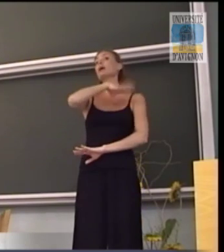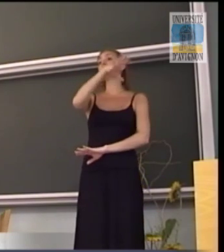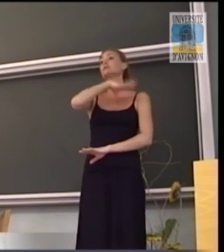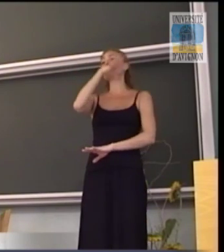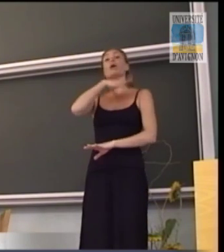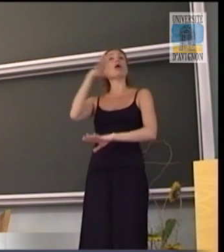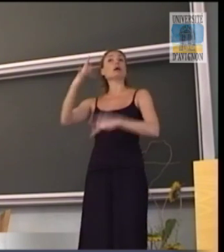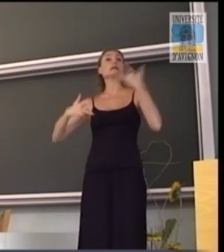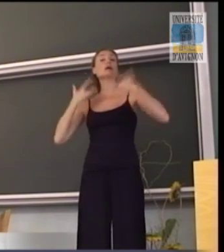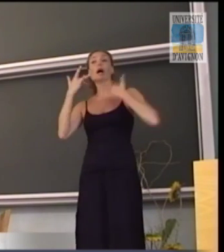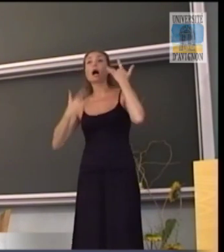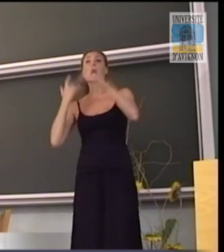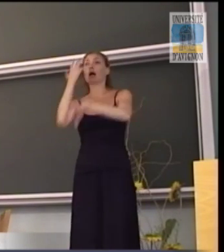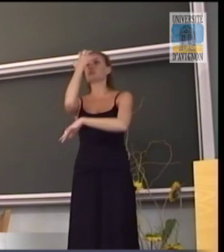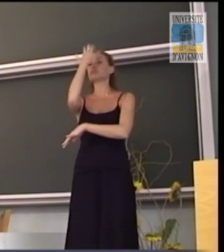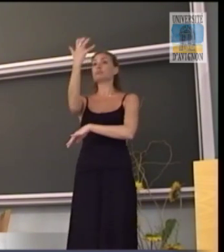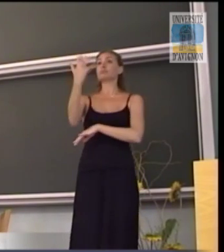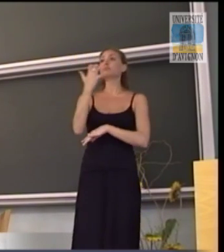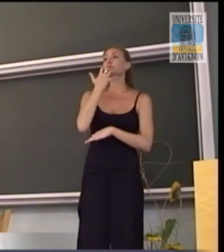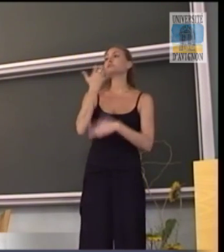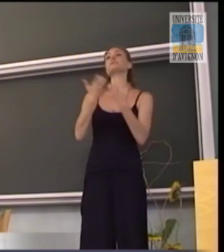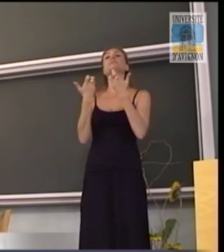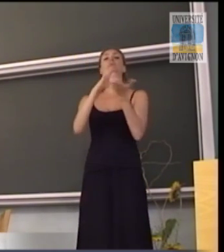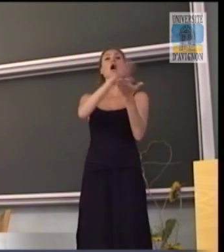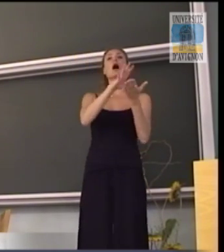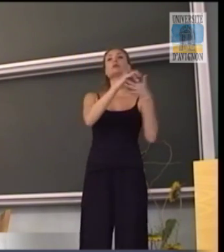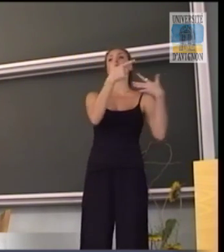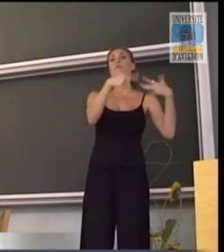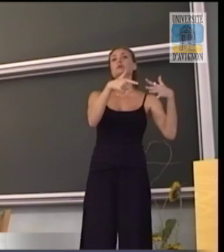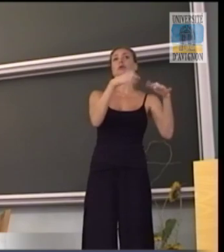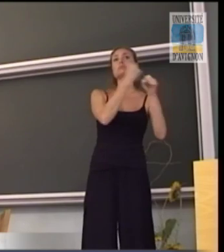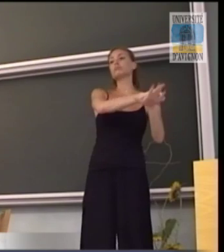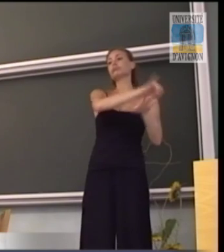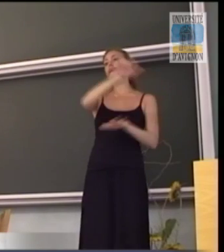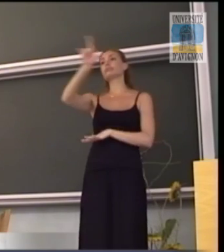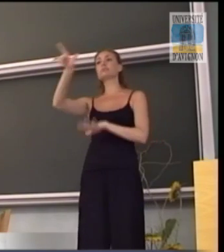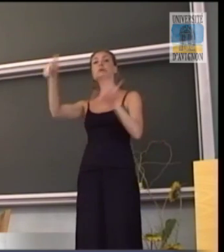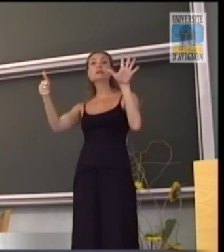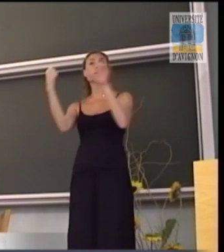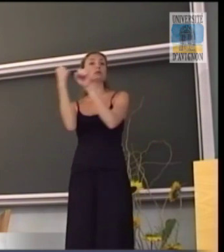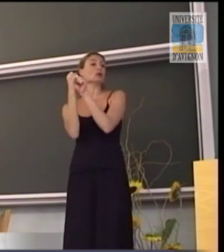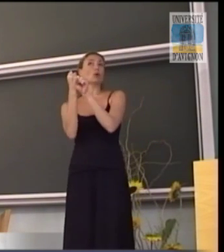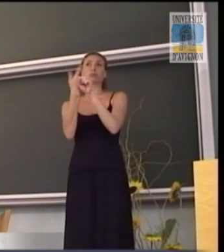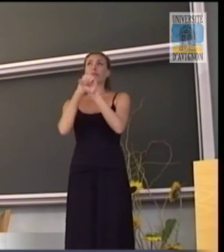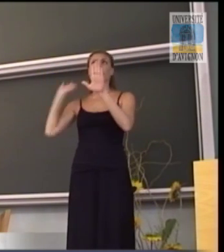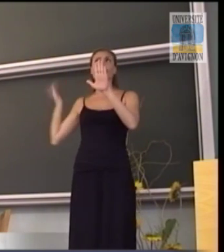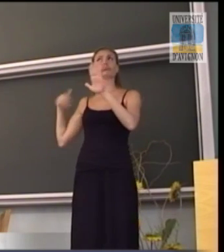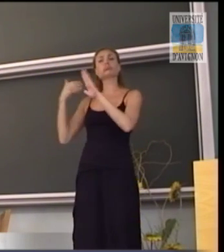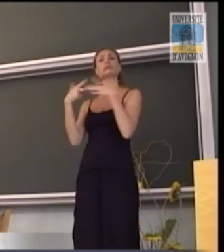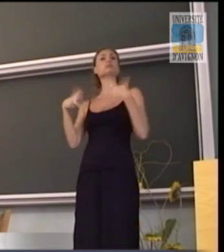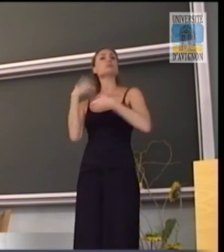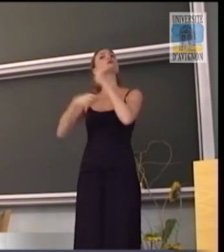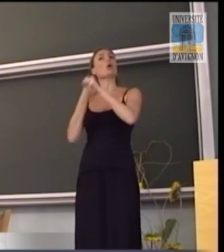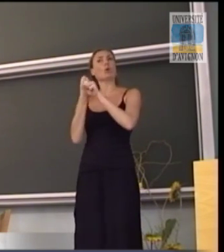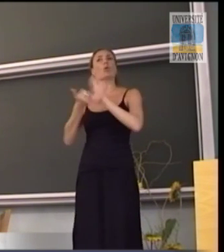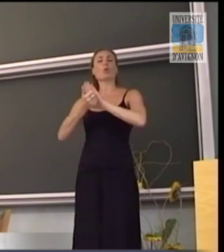entre, on va dire, 17 et 26 ans. Je trouve que depuis 18 ans que j'enseigne, je vois